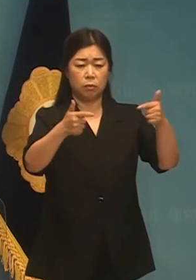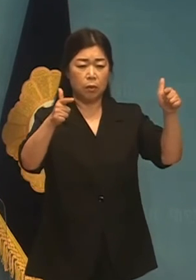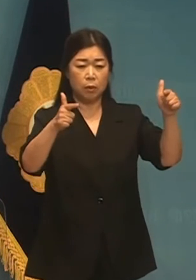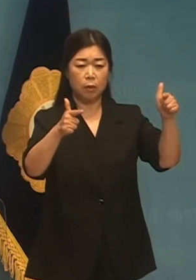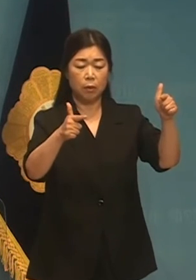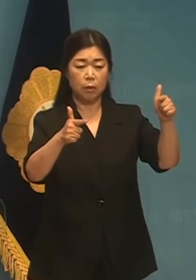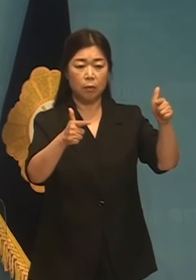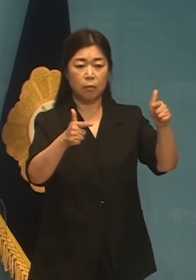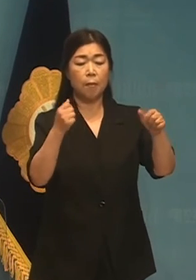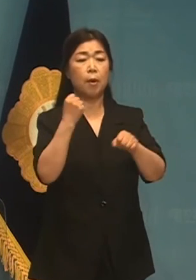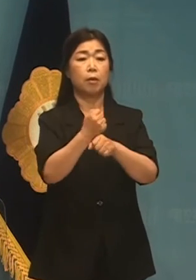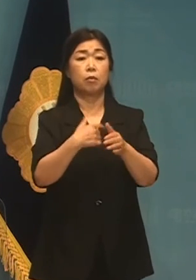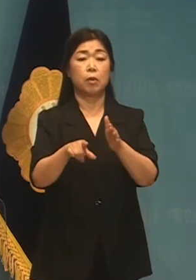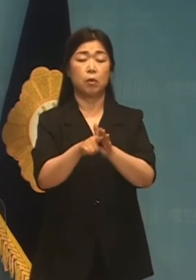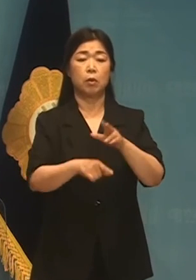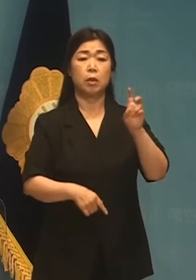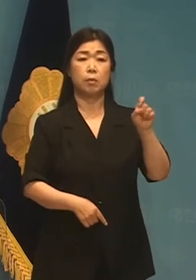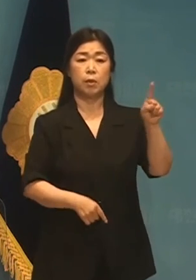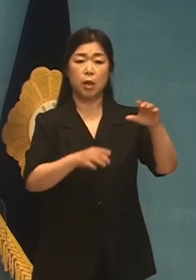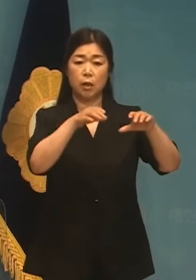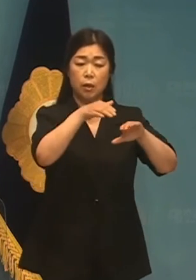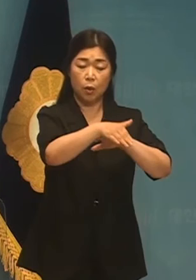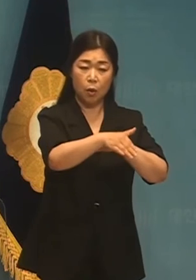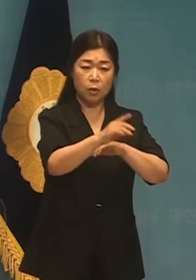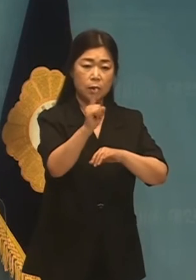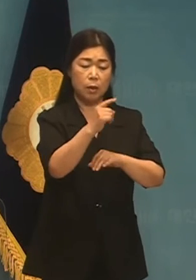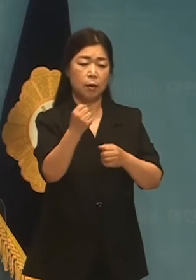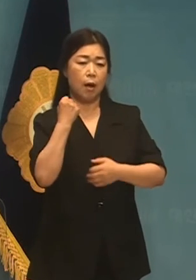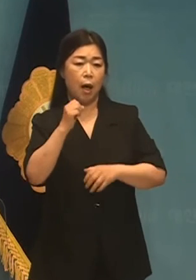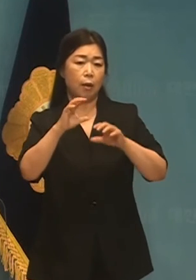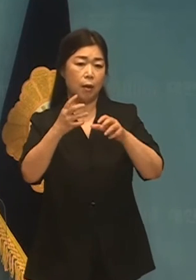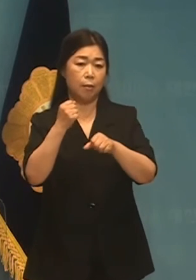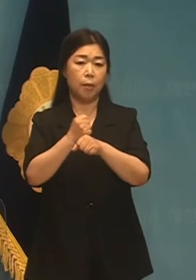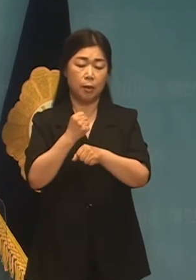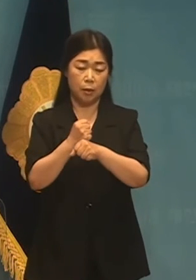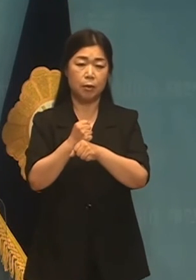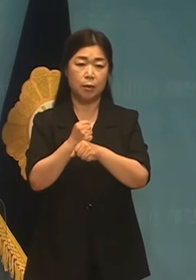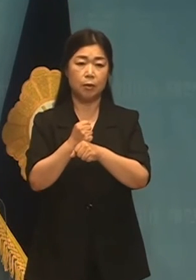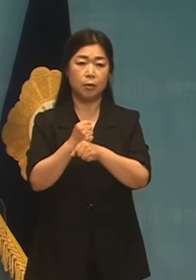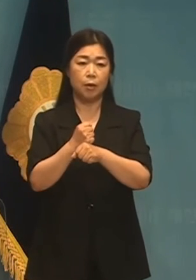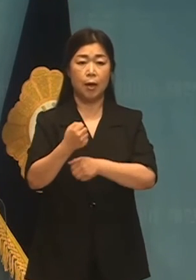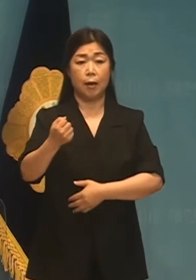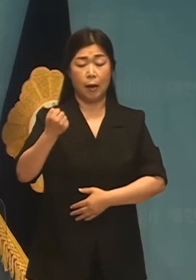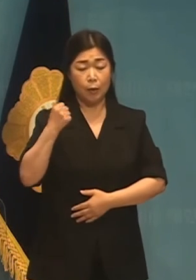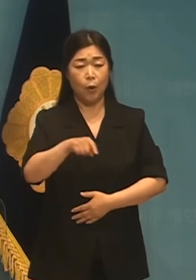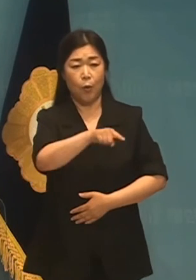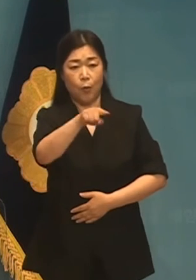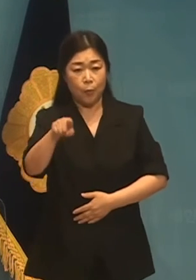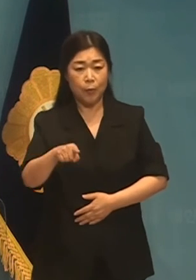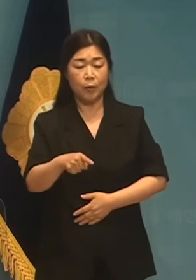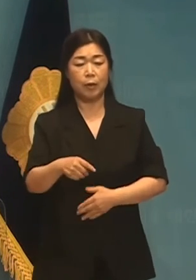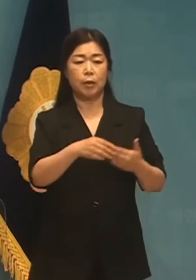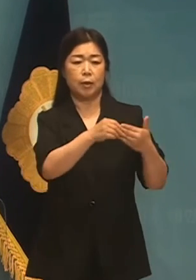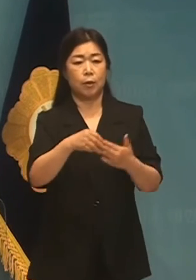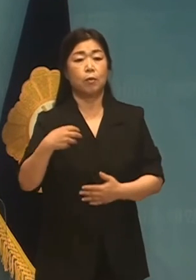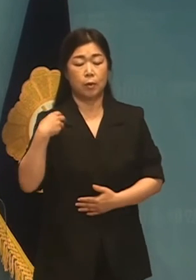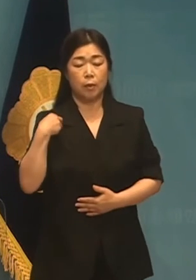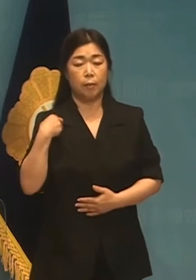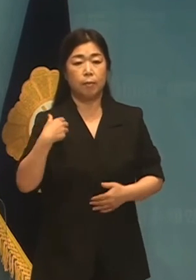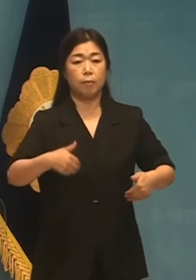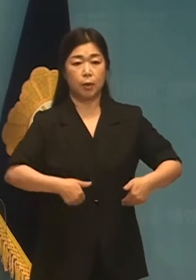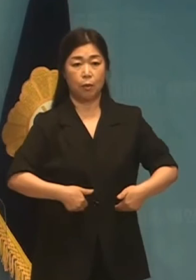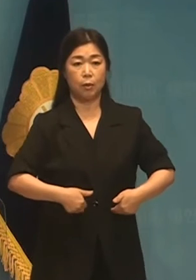위해서는 대한민국을 21세기형 디지털 혁신 강국으로 만들 강력한 디지털 리더십이